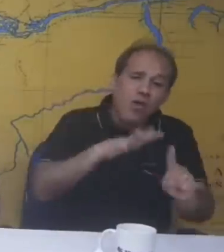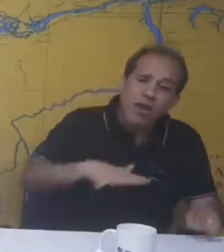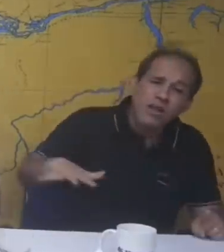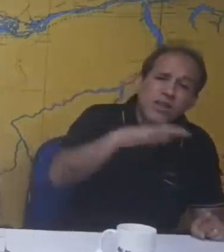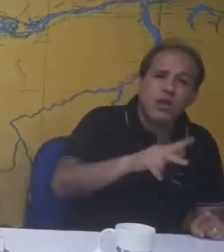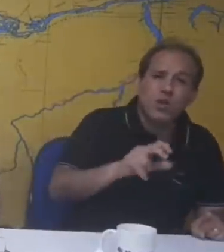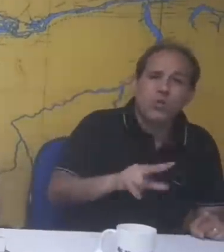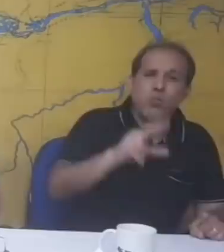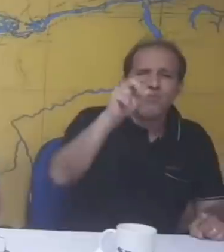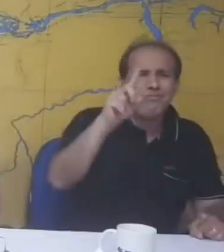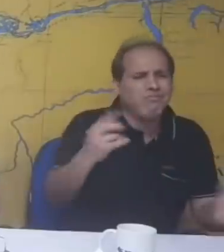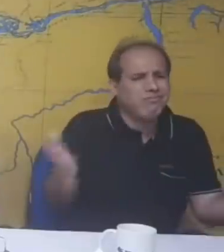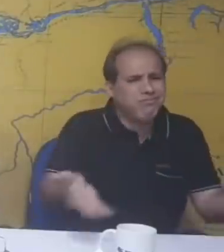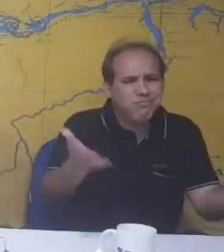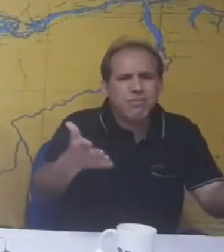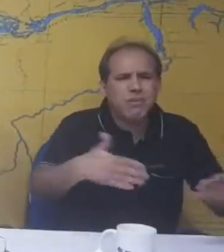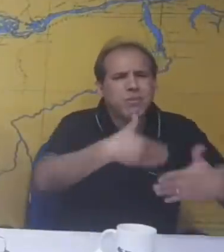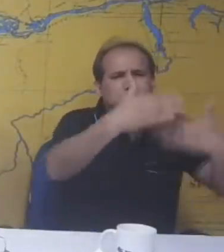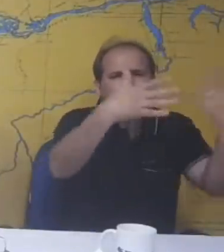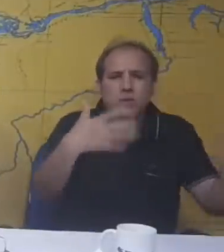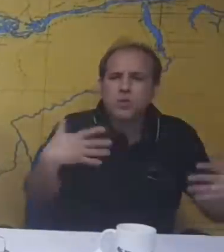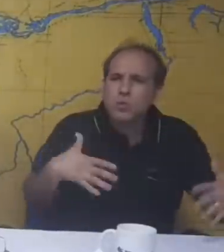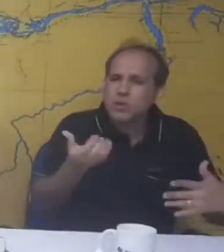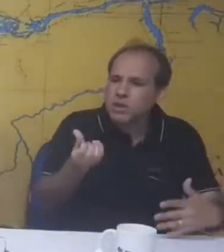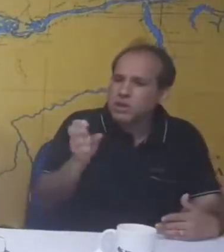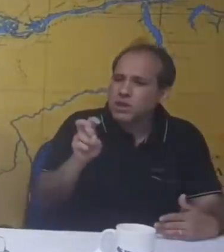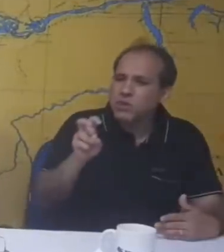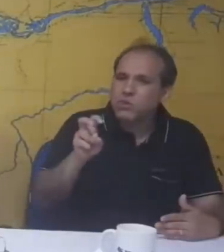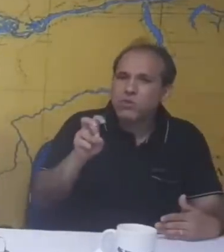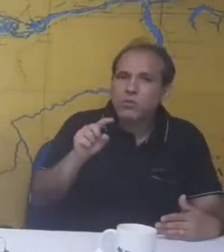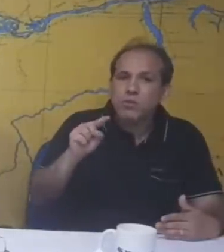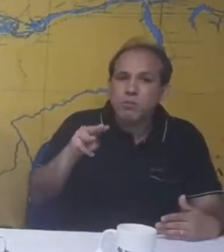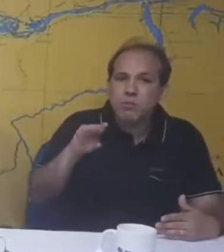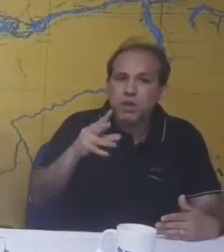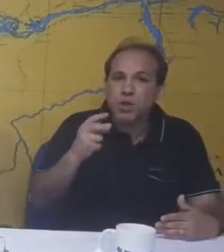população. Realmente foi muito emocionante. 65 milhões de pessoas atendidas?